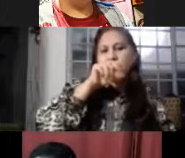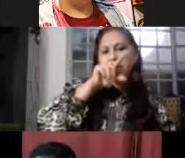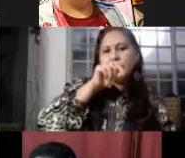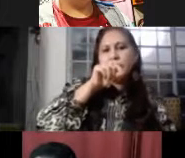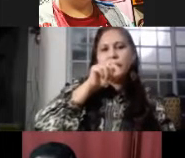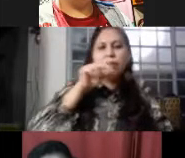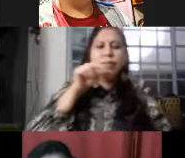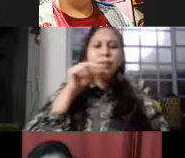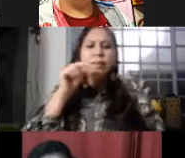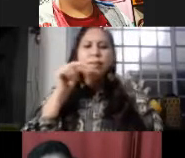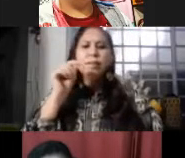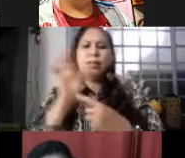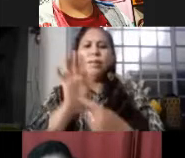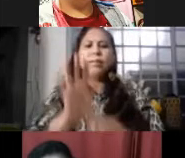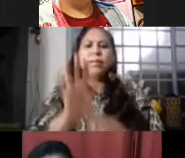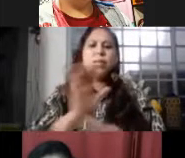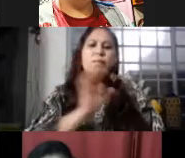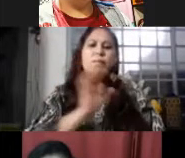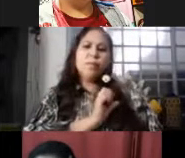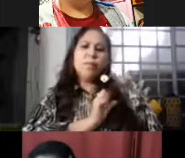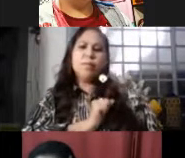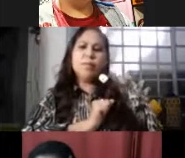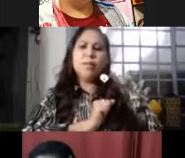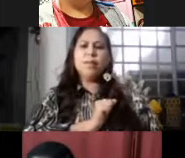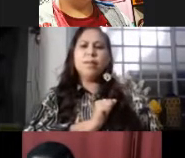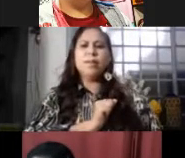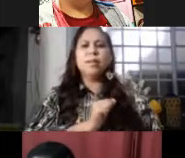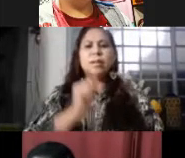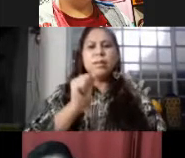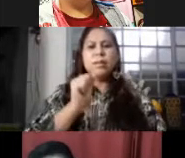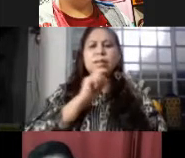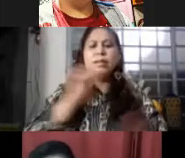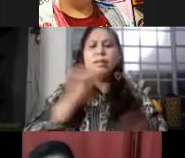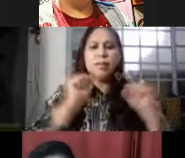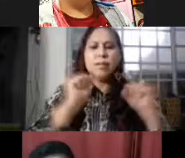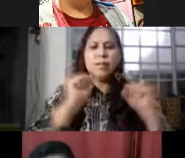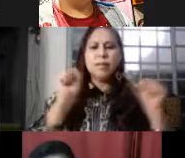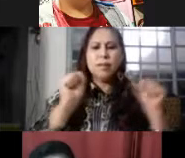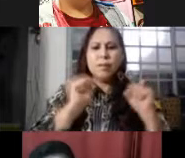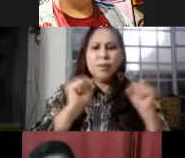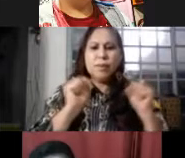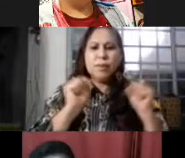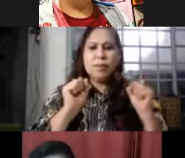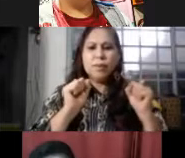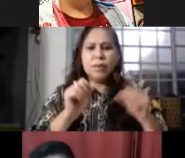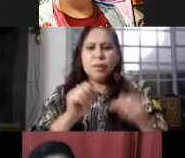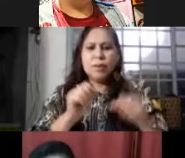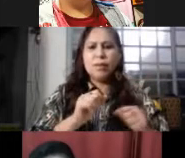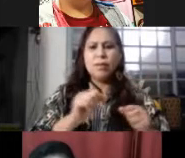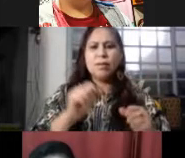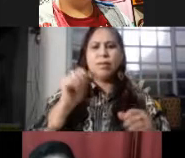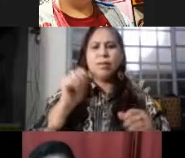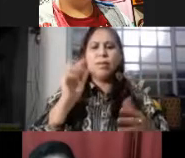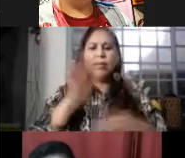e ele lhe apresenta amor, e diz que o frio é uma fase ruim, que ela